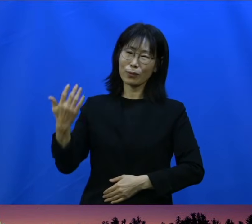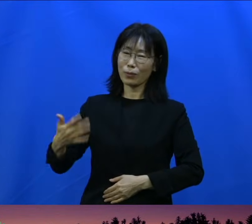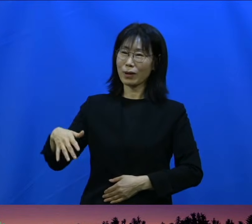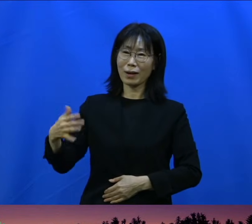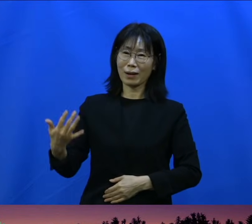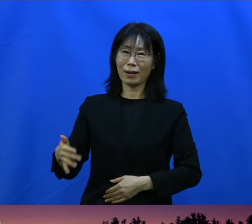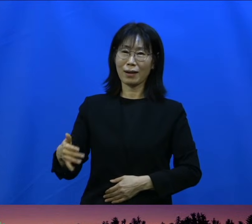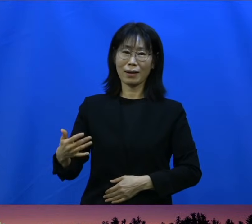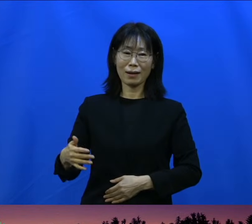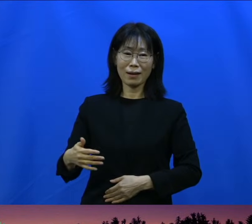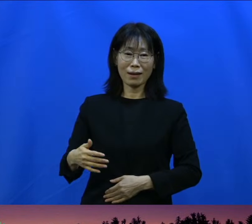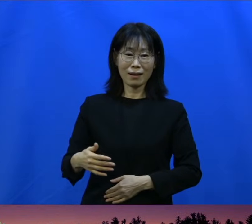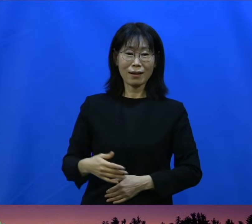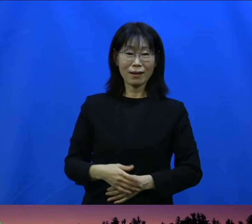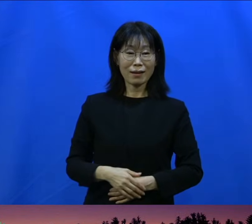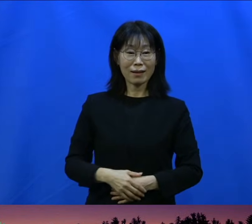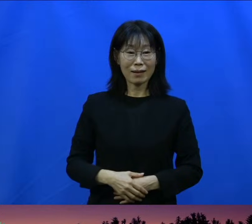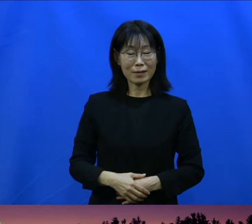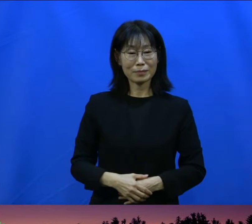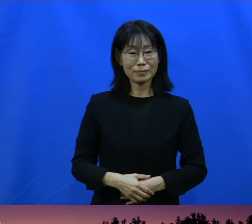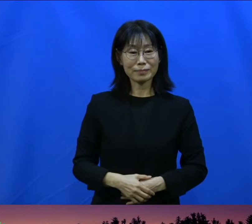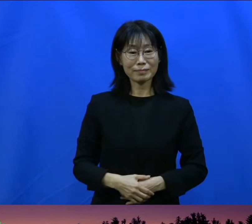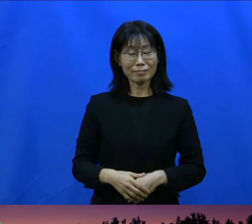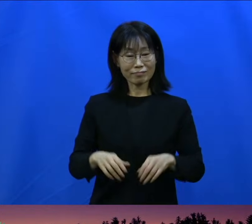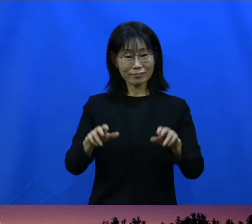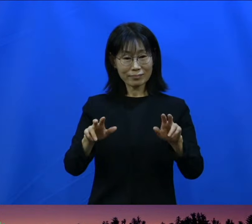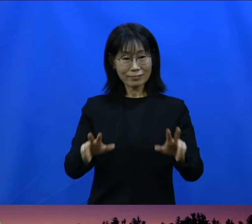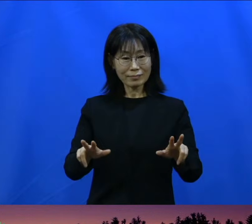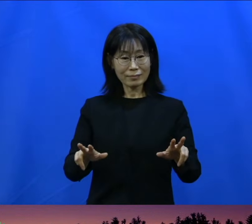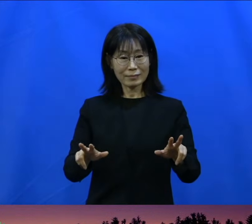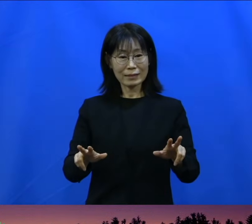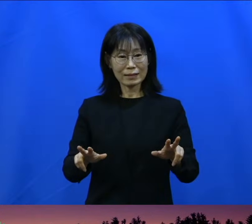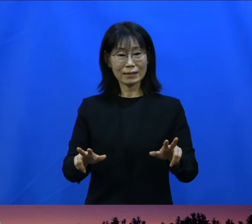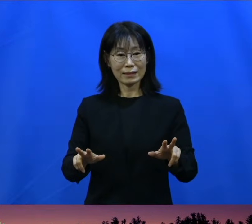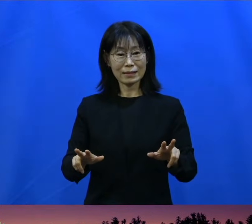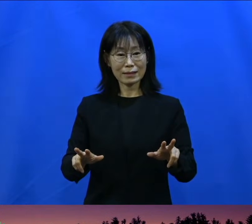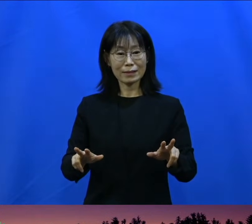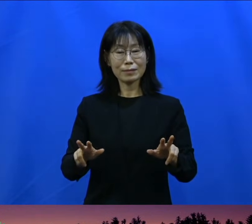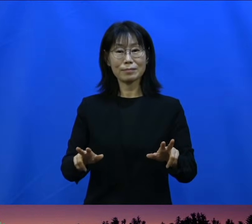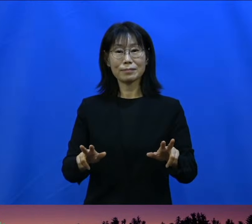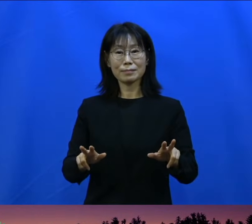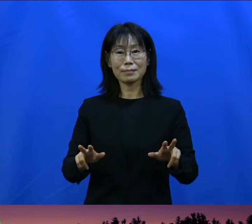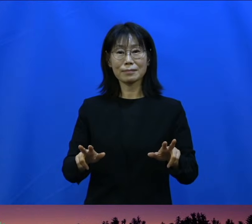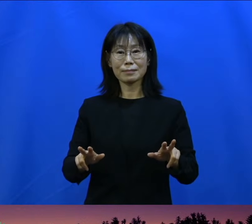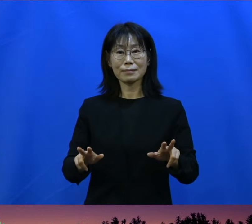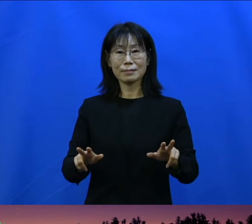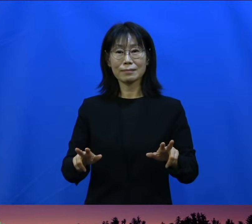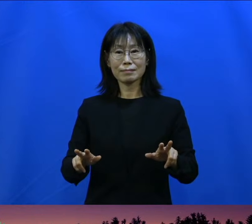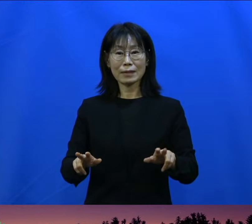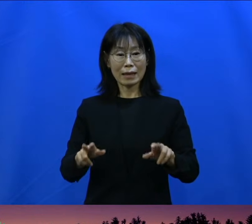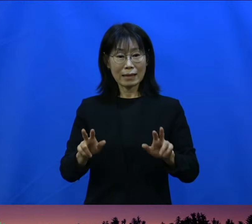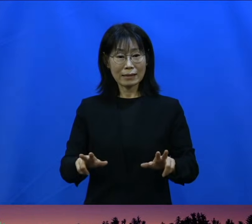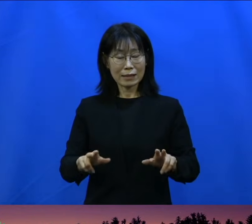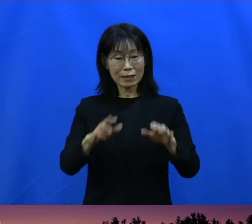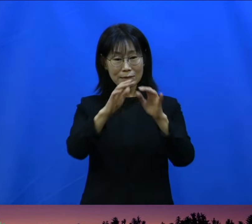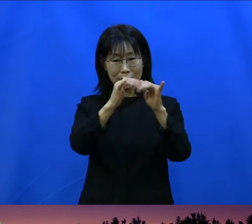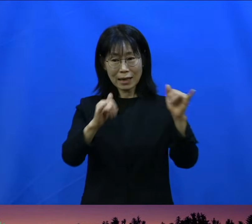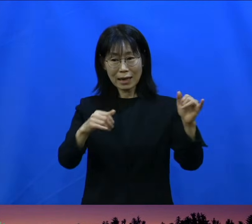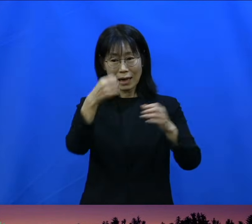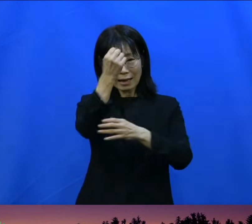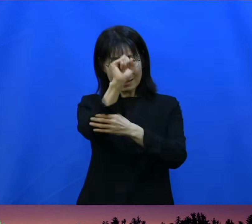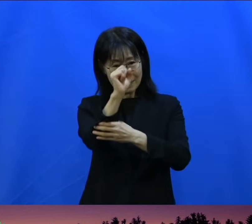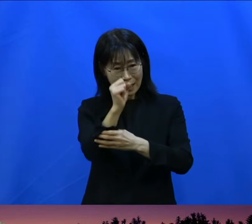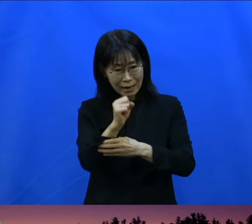여러분, 하나님은 정말 아름다워요. 여러분, 지금도 타락한 타락 이후의 피조 세계지만 그래도 이 피조